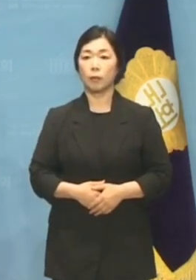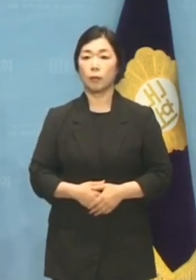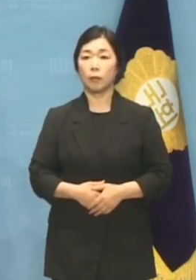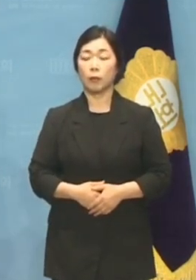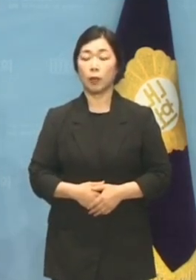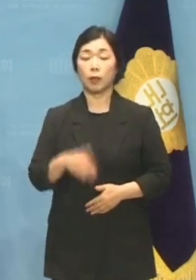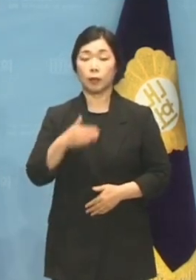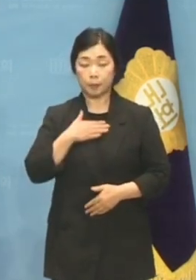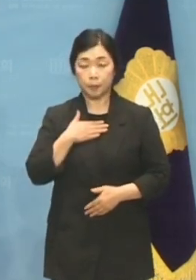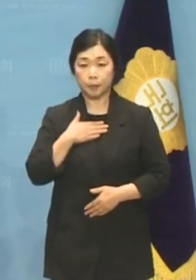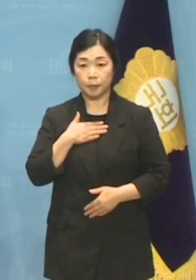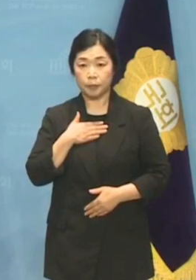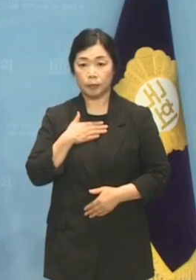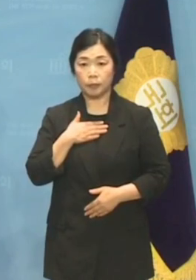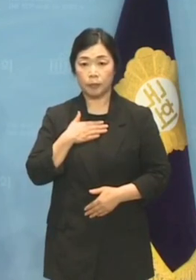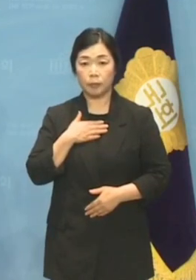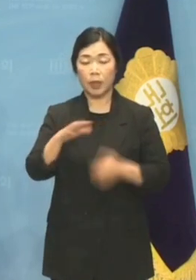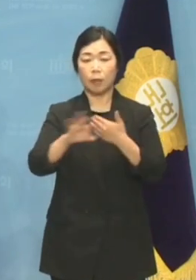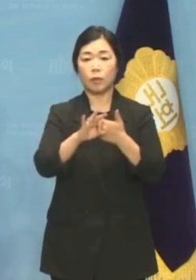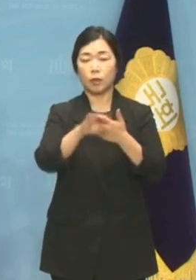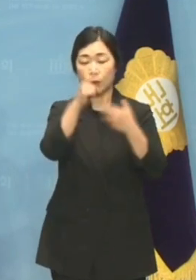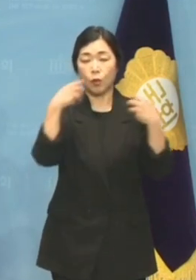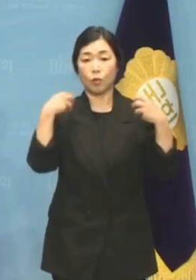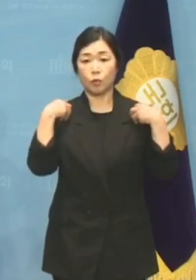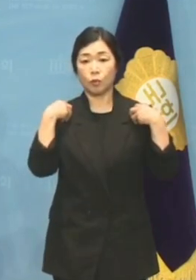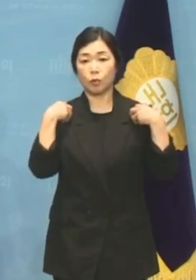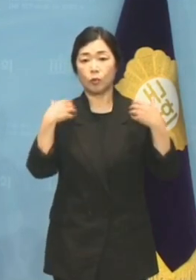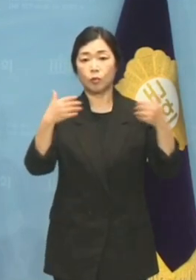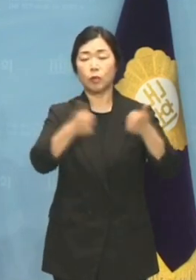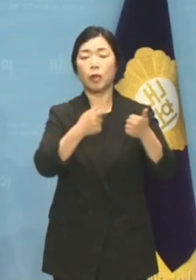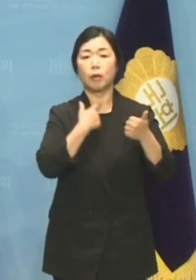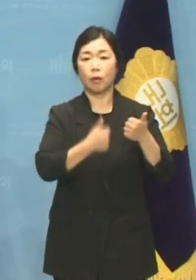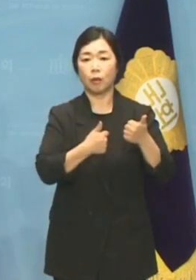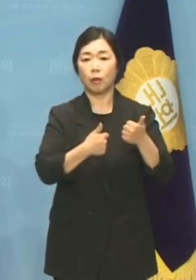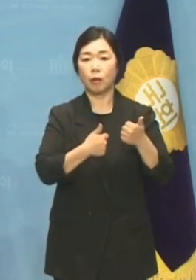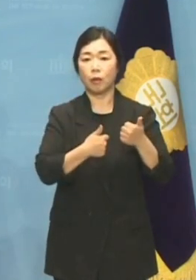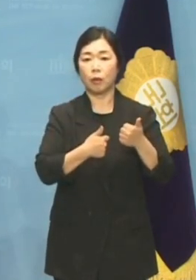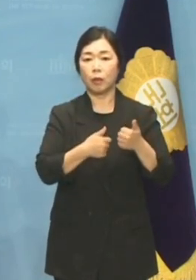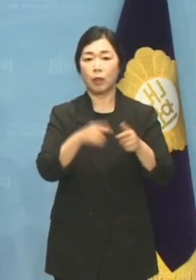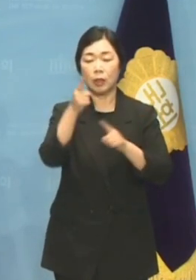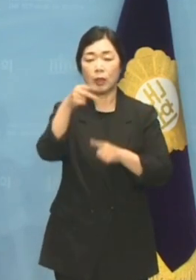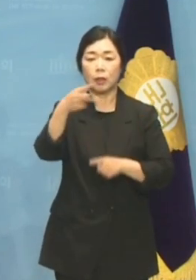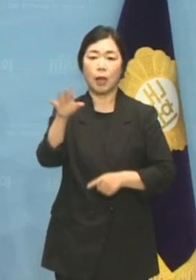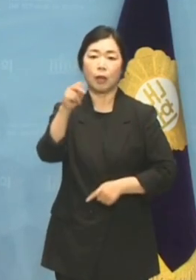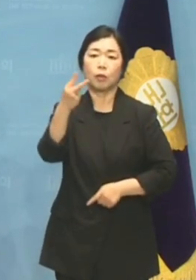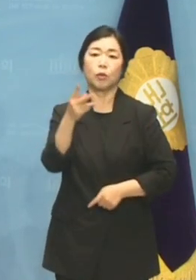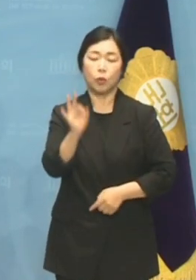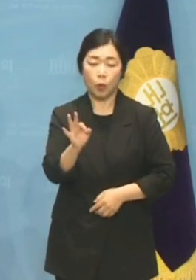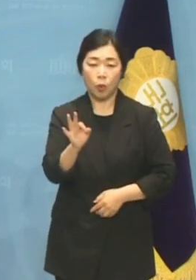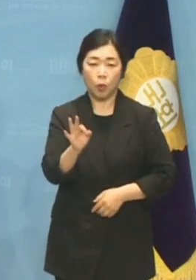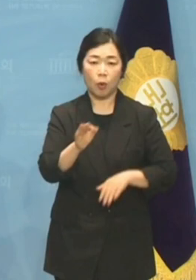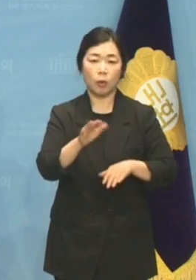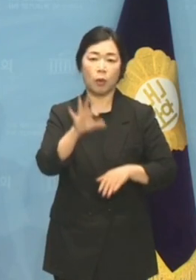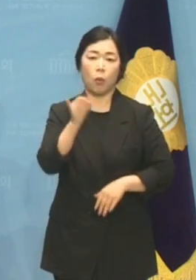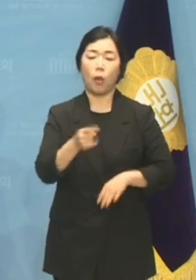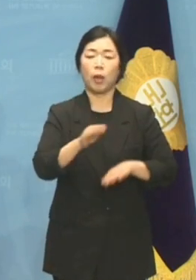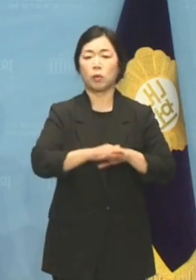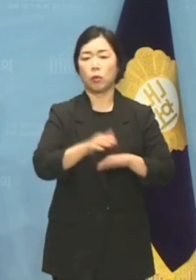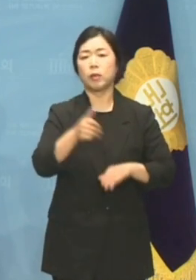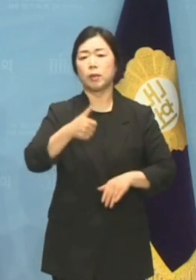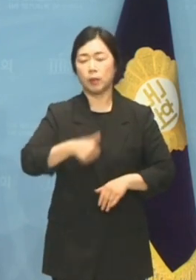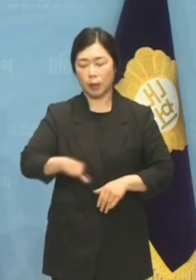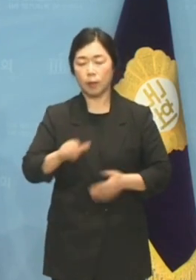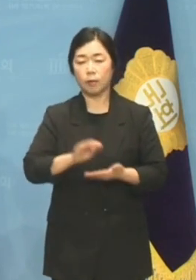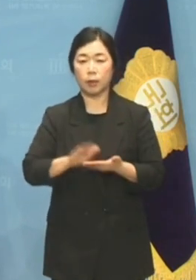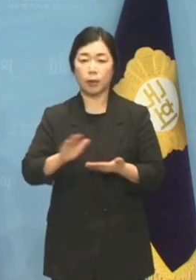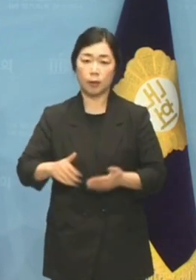예, 저는 초대 임시정부 국무령을 지냈던 석주 이상용의 임청각 외손 박찬대